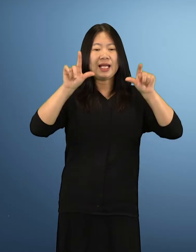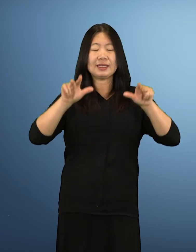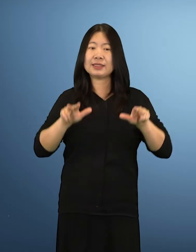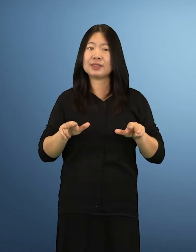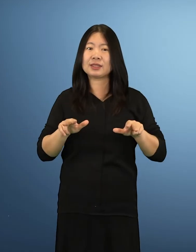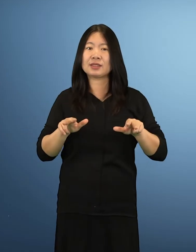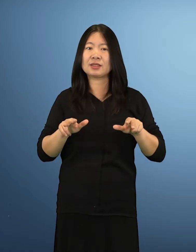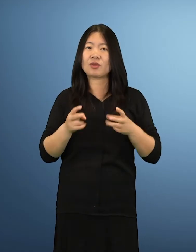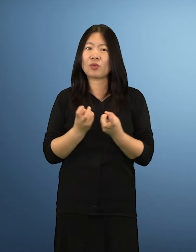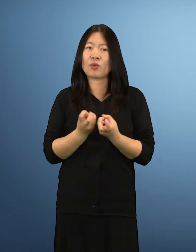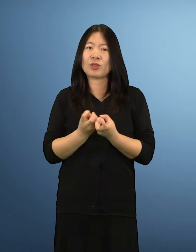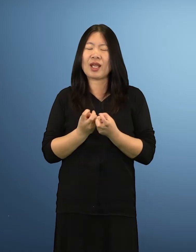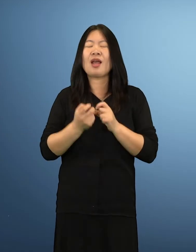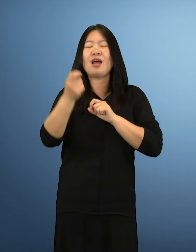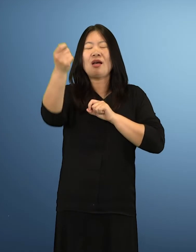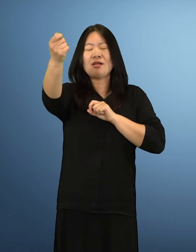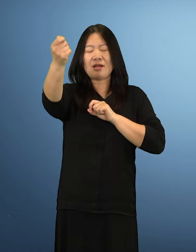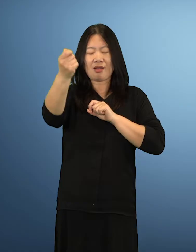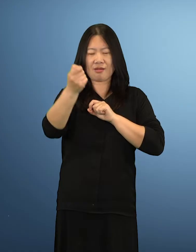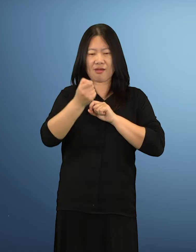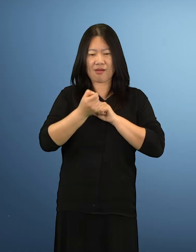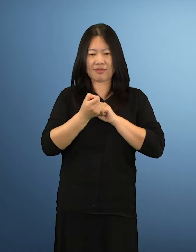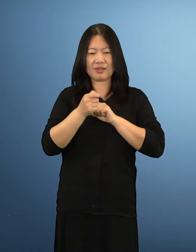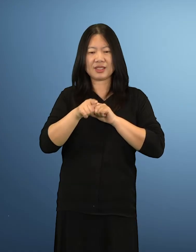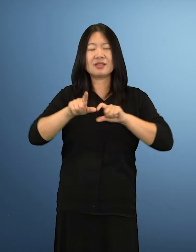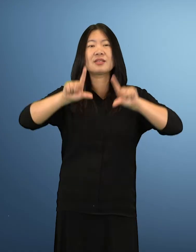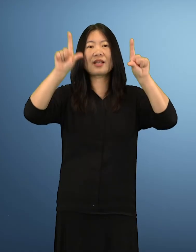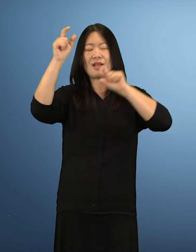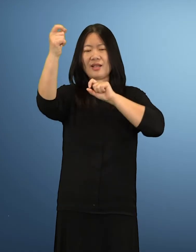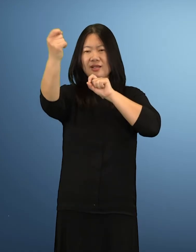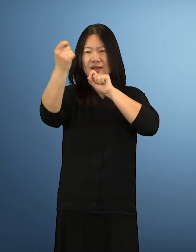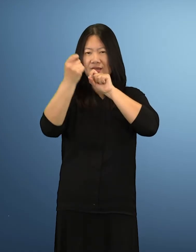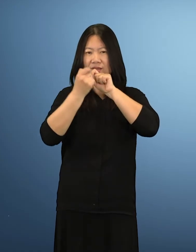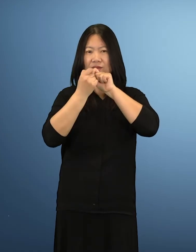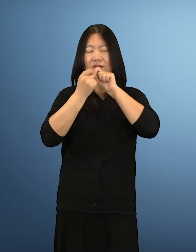어떻게 됐어요? 가까웠어요. 그 날이 가까웠어요.